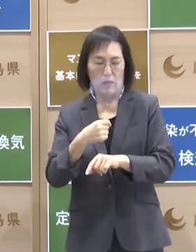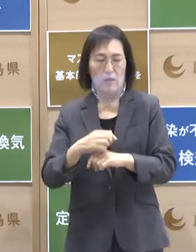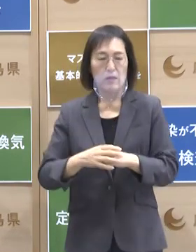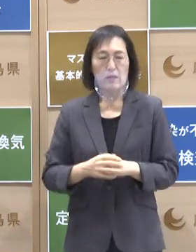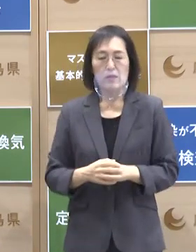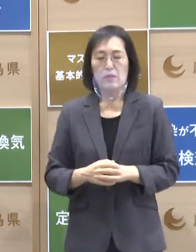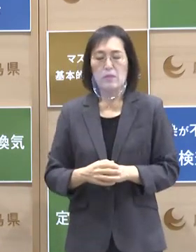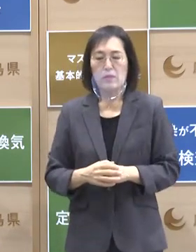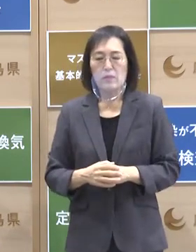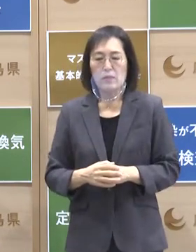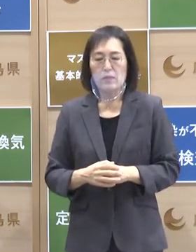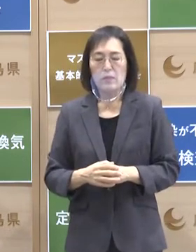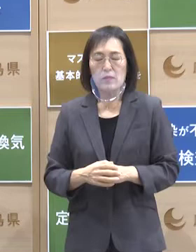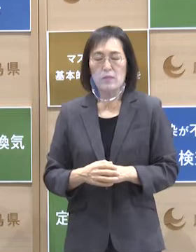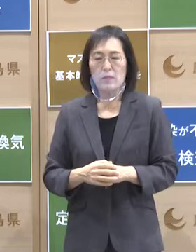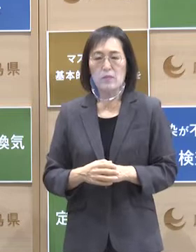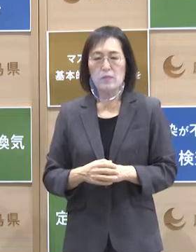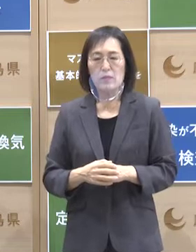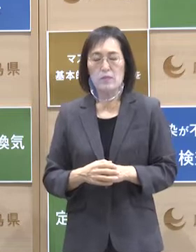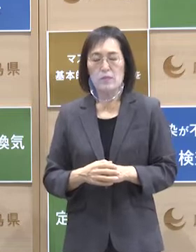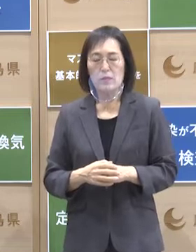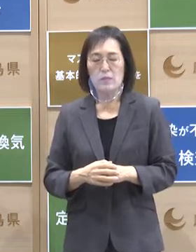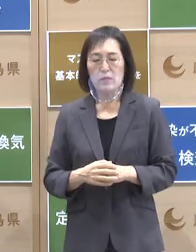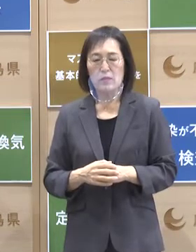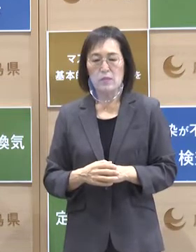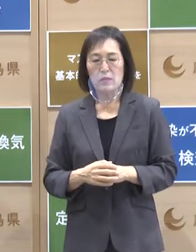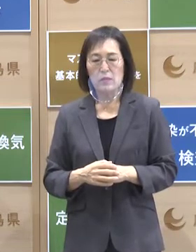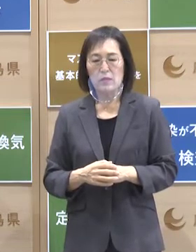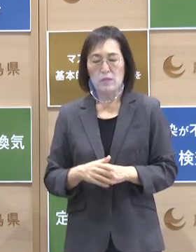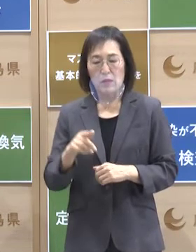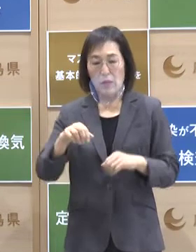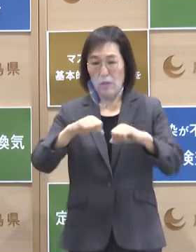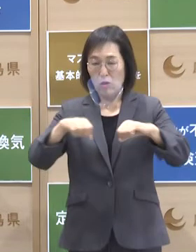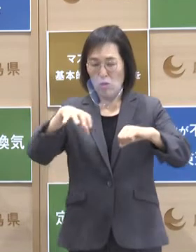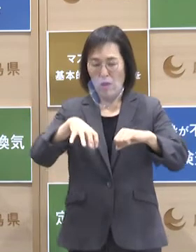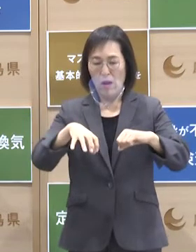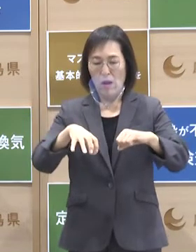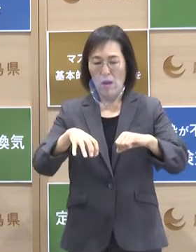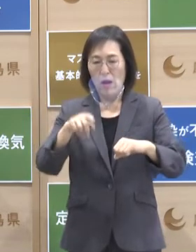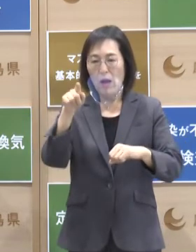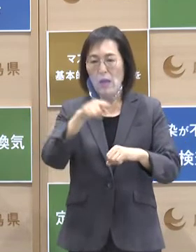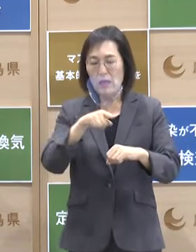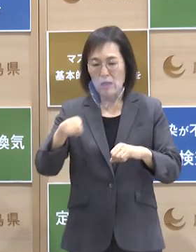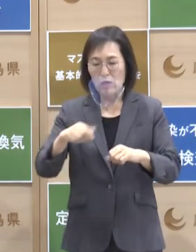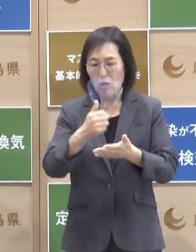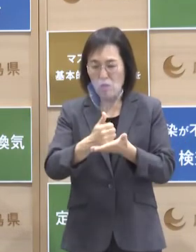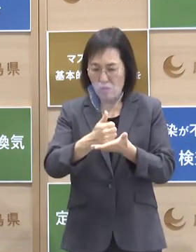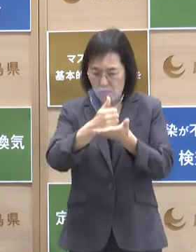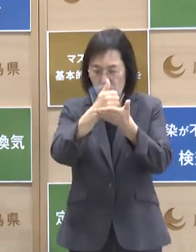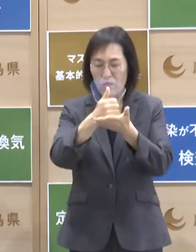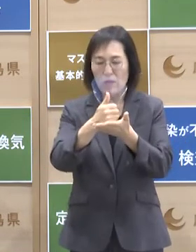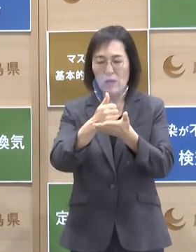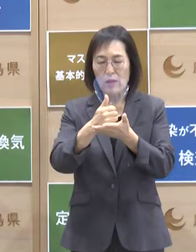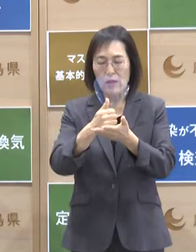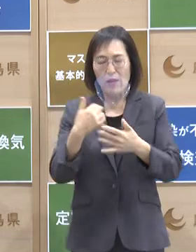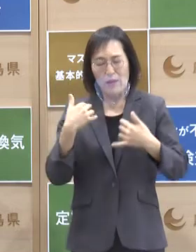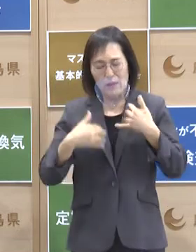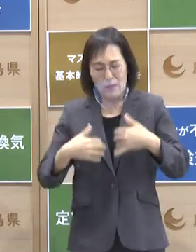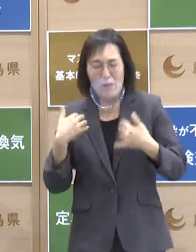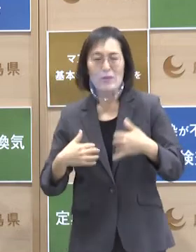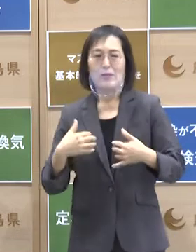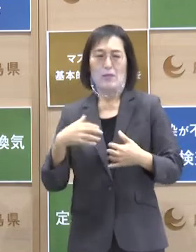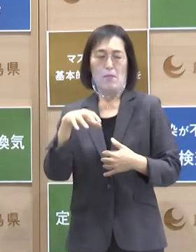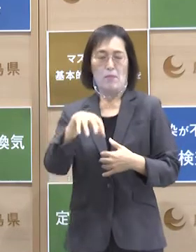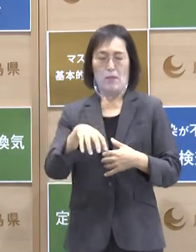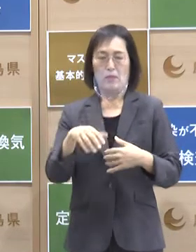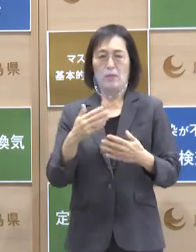あ、そういった検討を経た上で、駅前広場が人中心 の親しみやすい、まあ、楽しめる